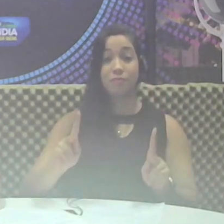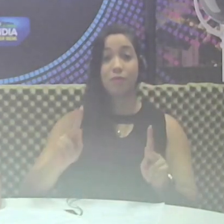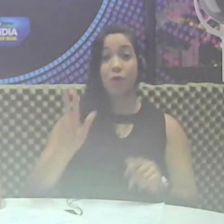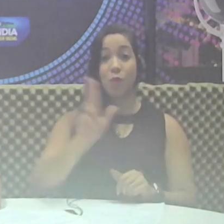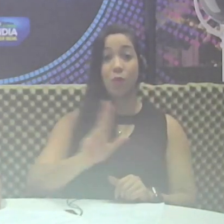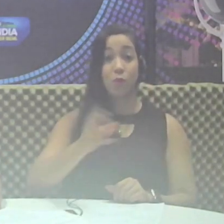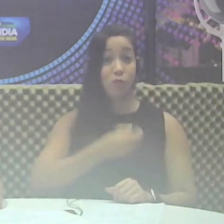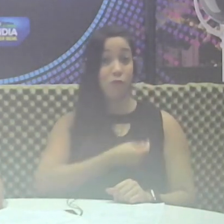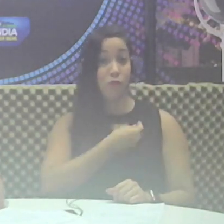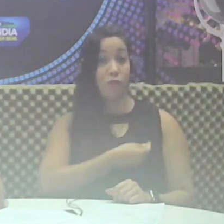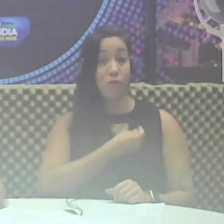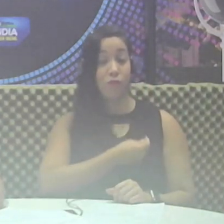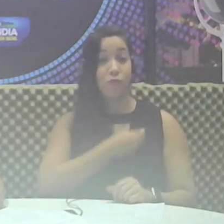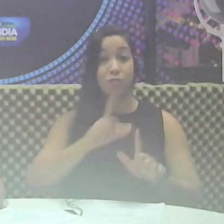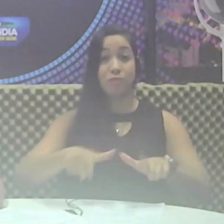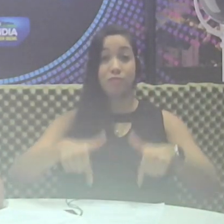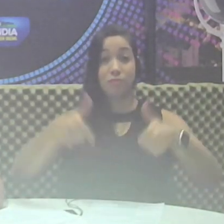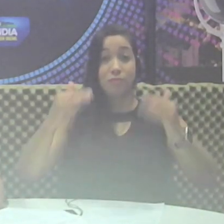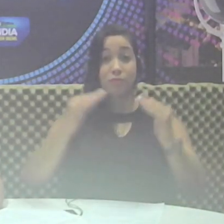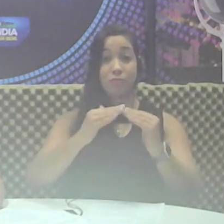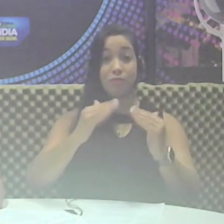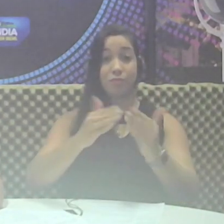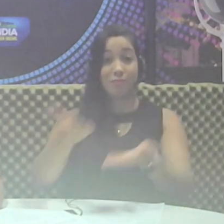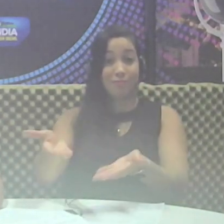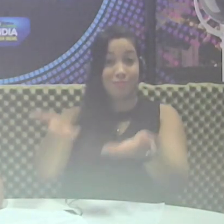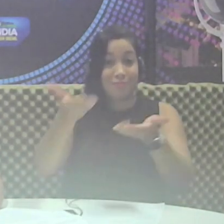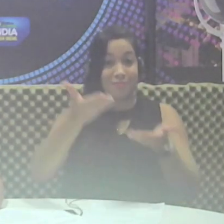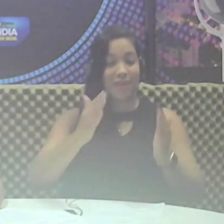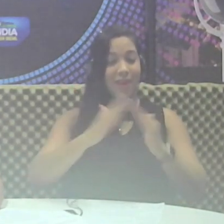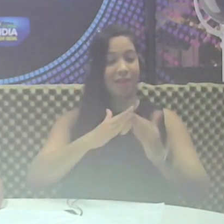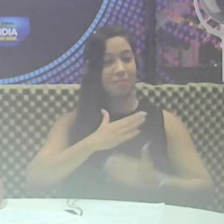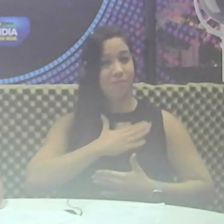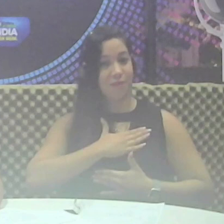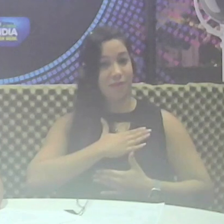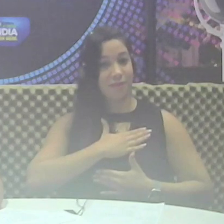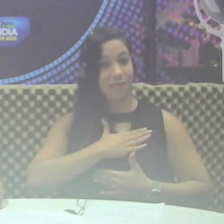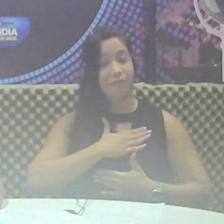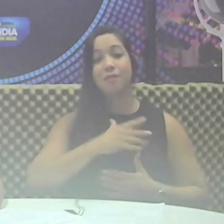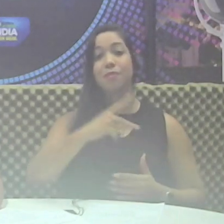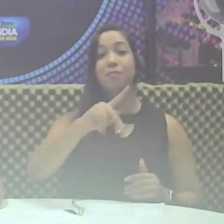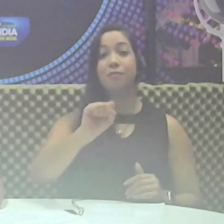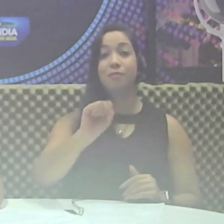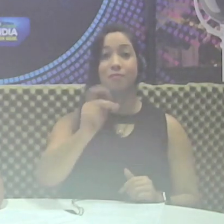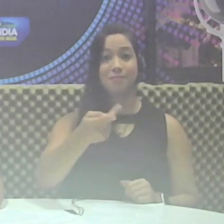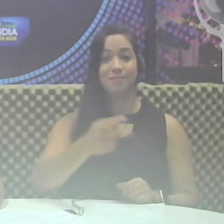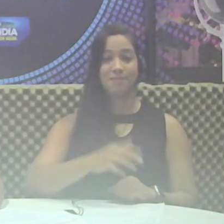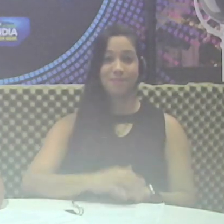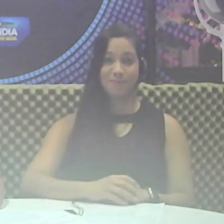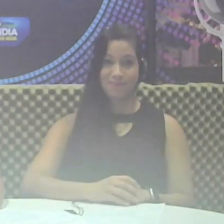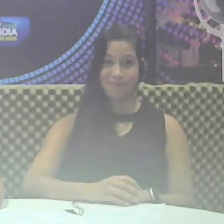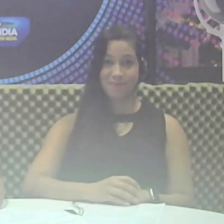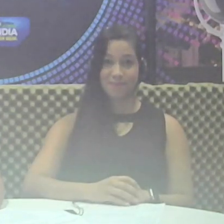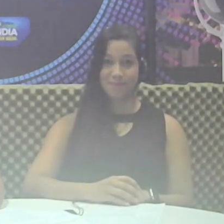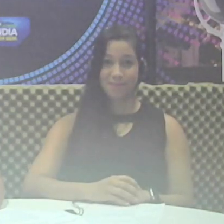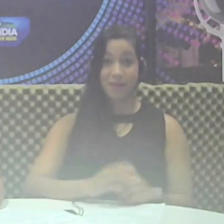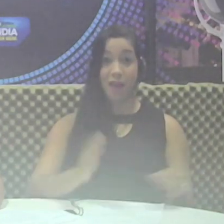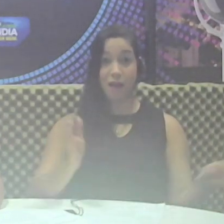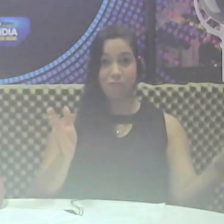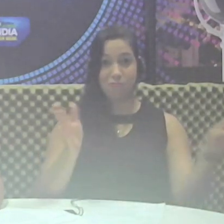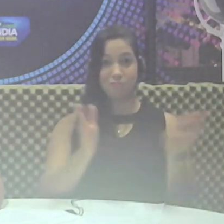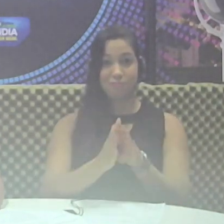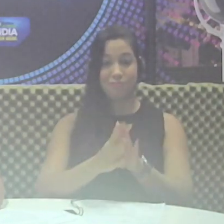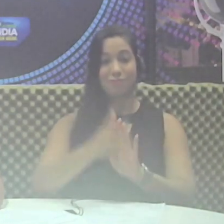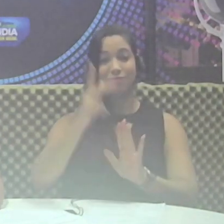Ação Moradia, entre A Casa é Minha e PSH. Até o momento, o programa já possibilitou